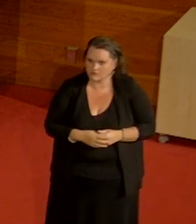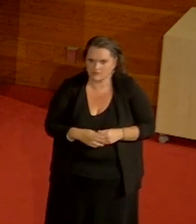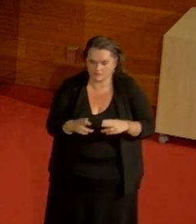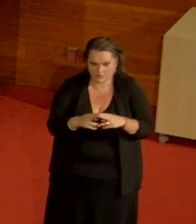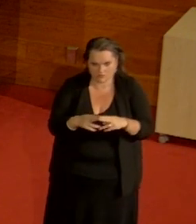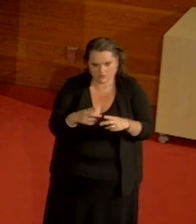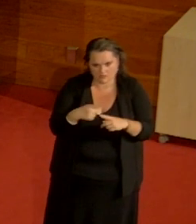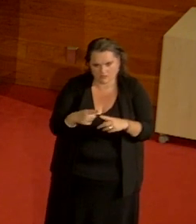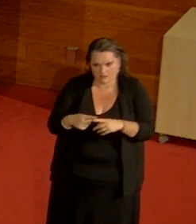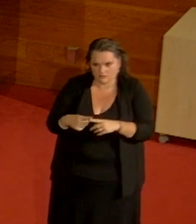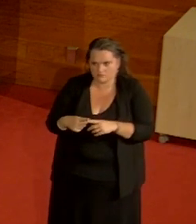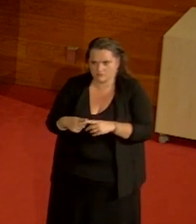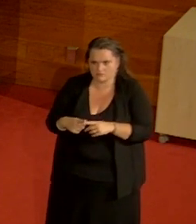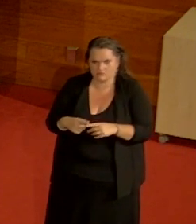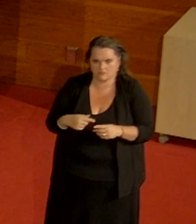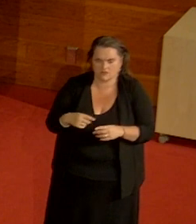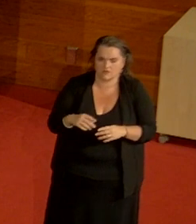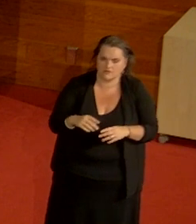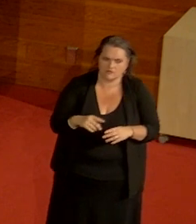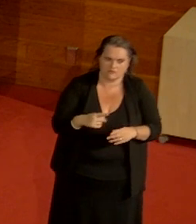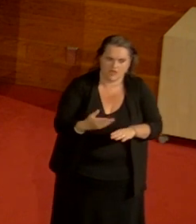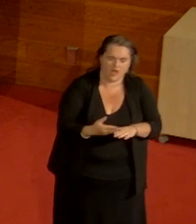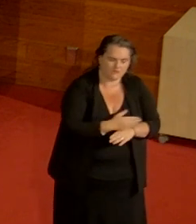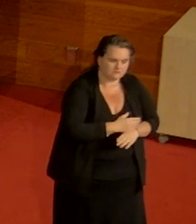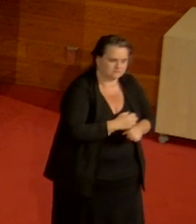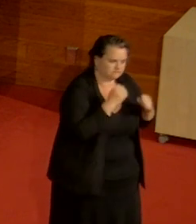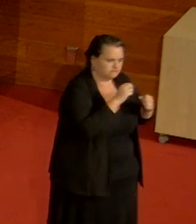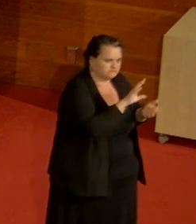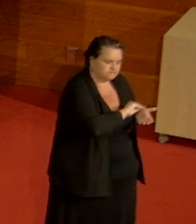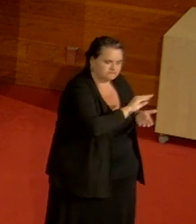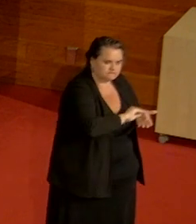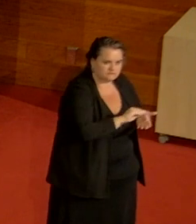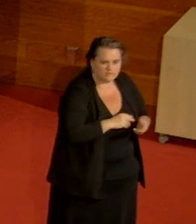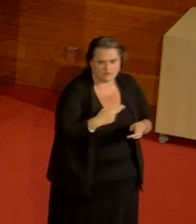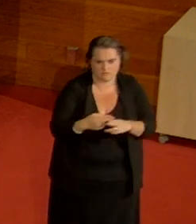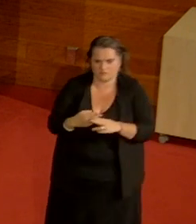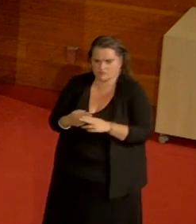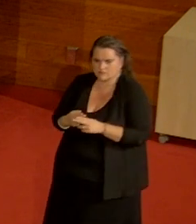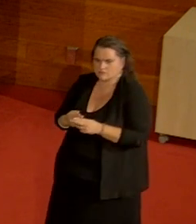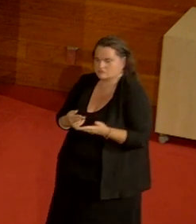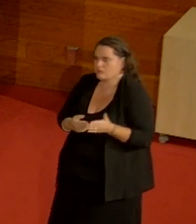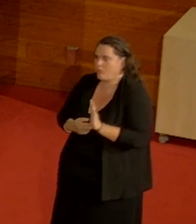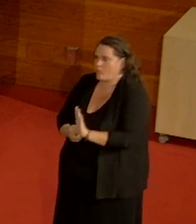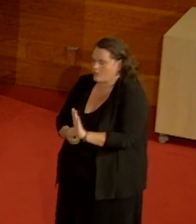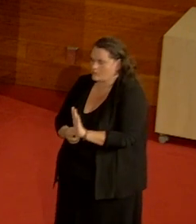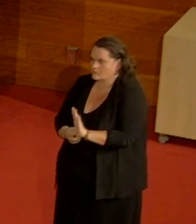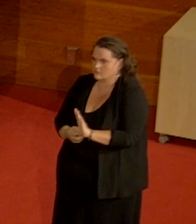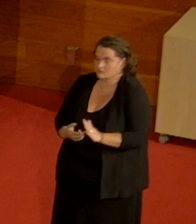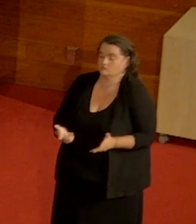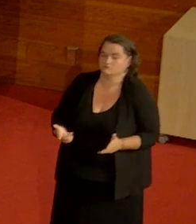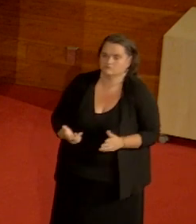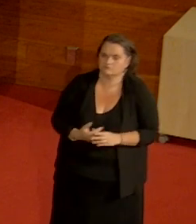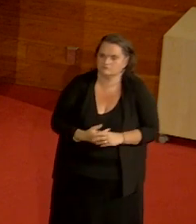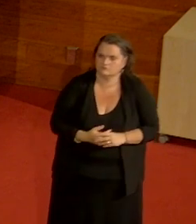determinadas cosas que se documenten y que y que frente a los políticos O sea que que que que que que tengan esas